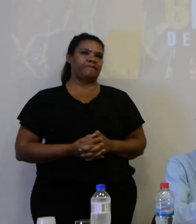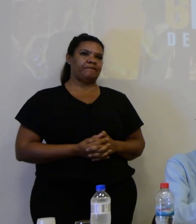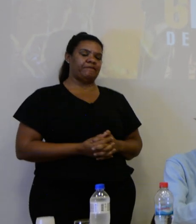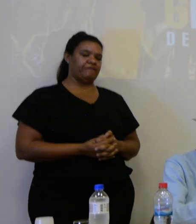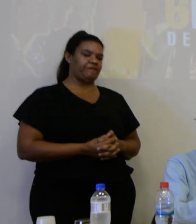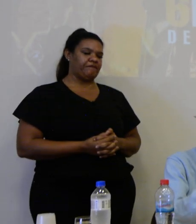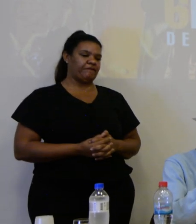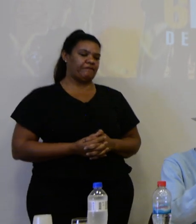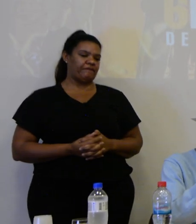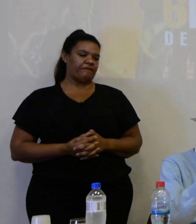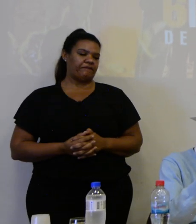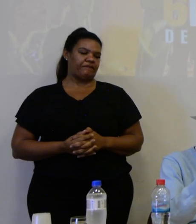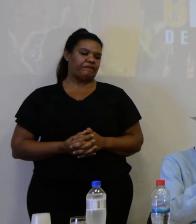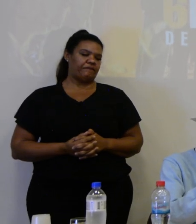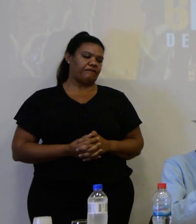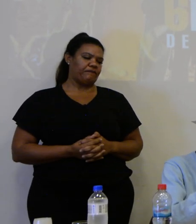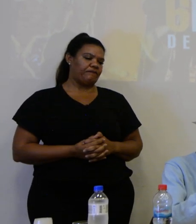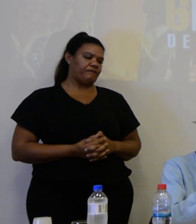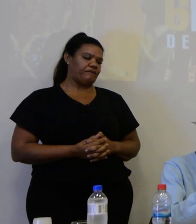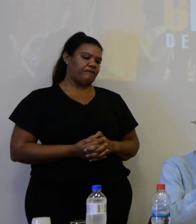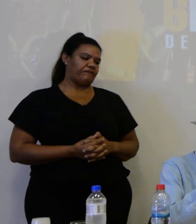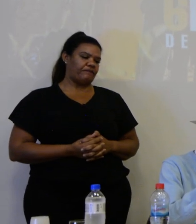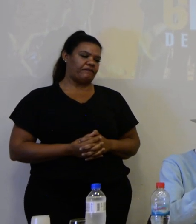Filho, está aqui. Agora eu descobri.